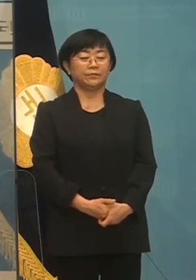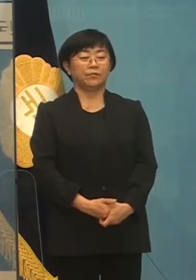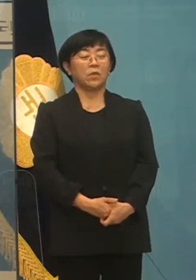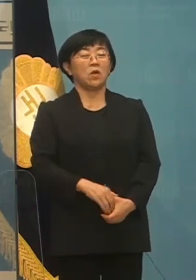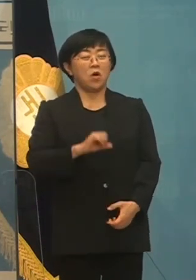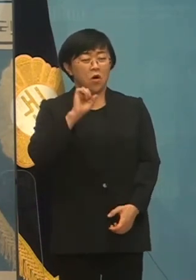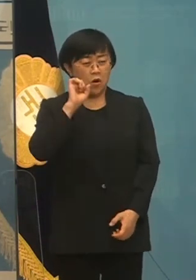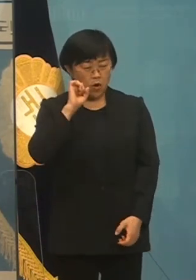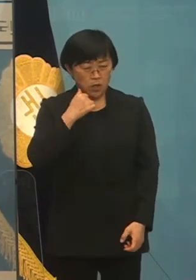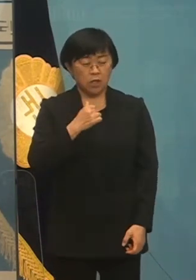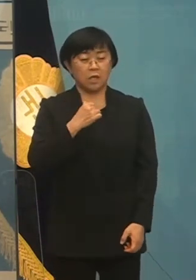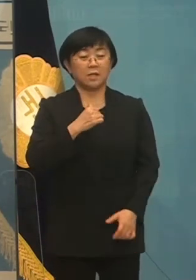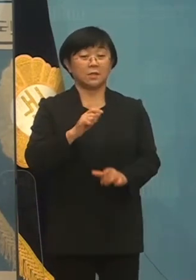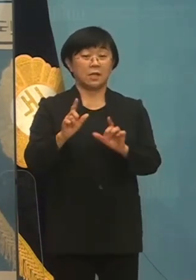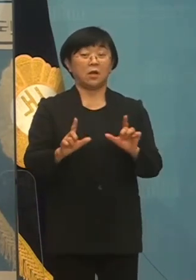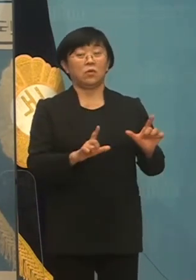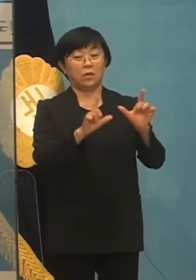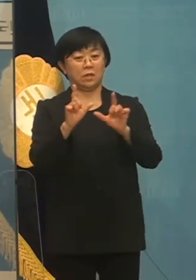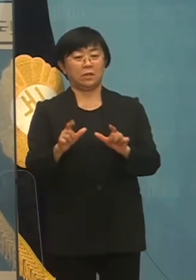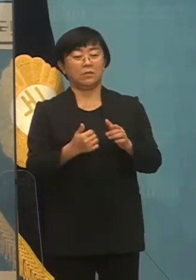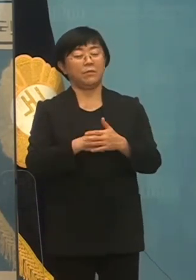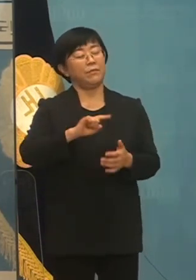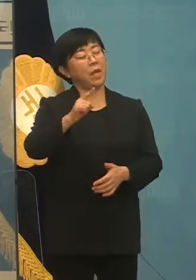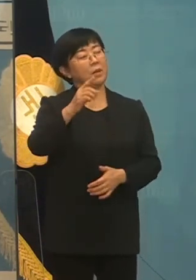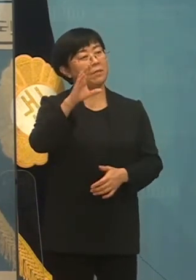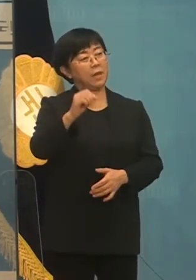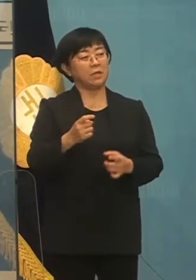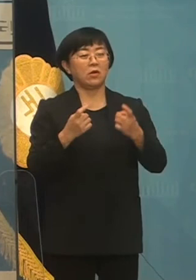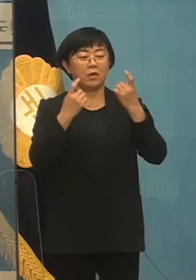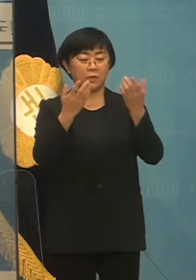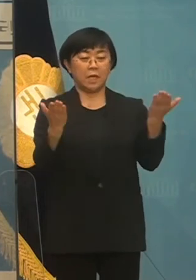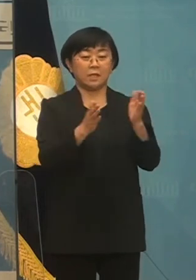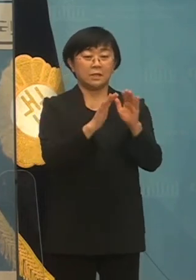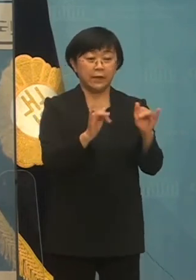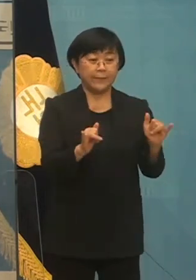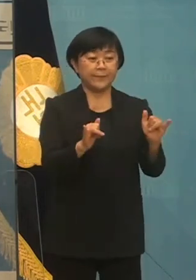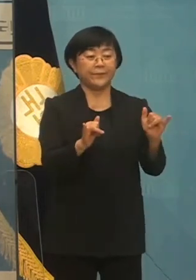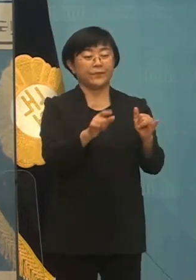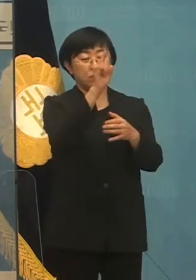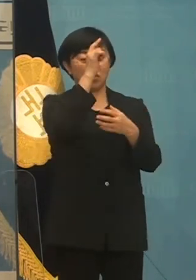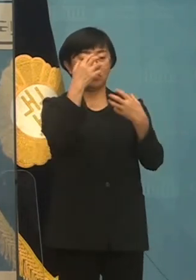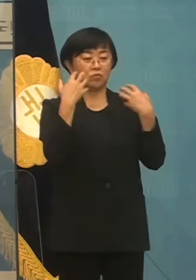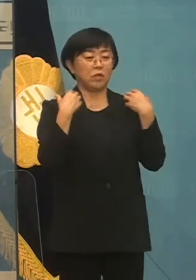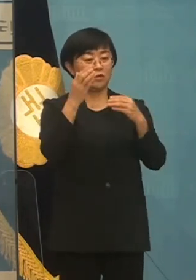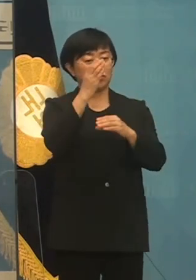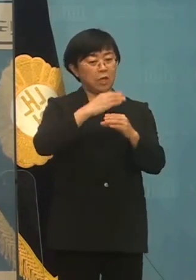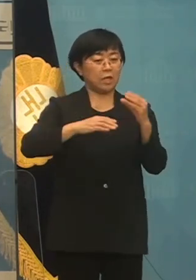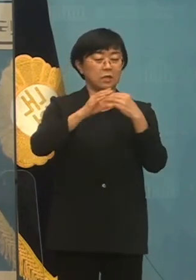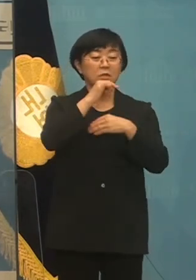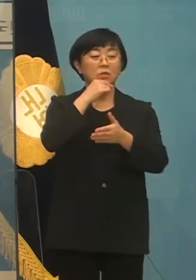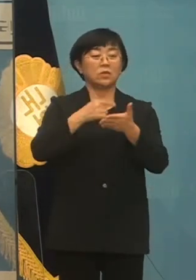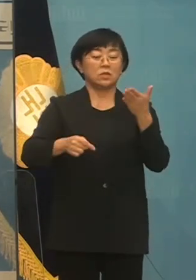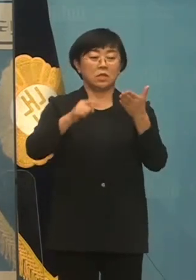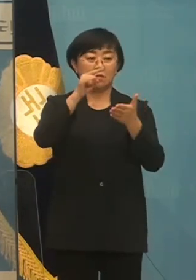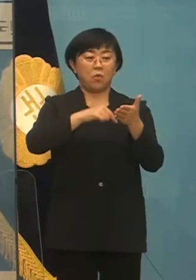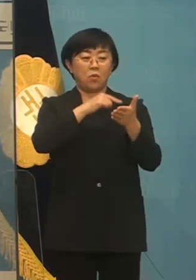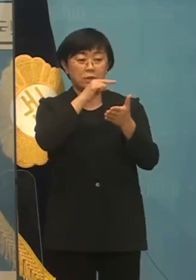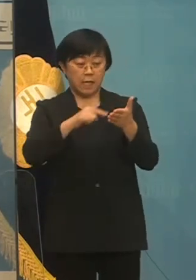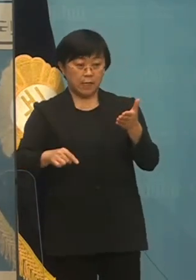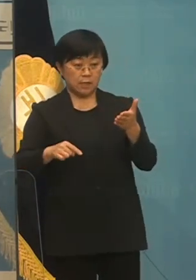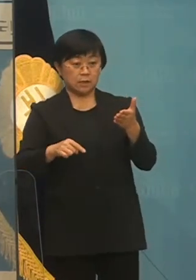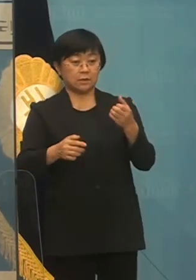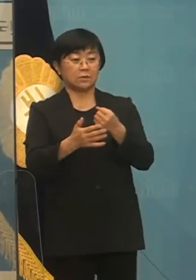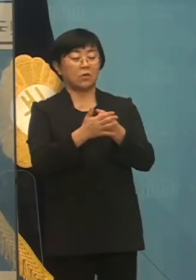이렇듯 어렵게 버텨오고 있는 100만 여행업 종사자들은 정부의 추가적인 손실보상